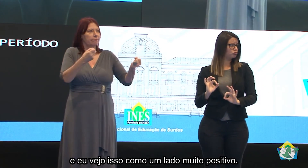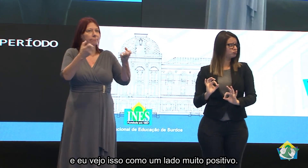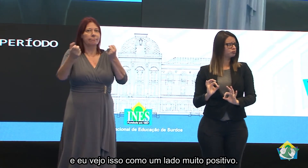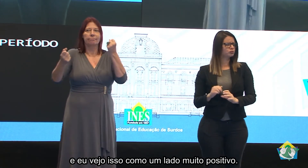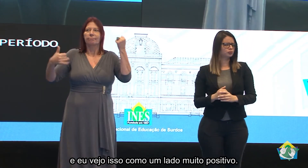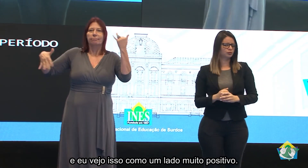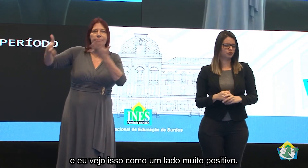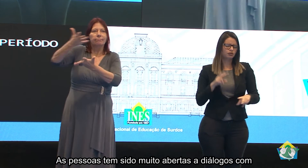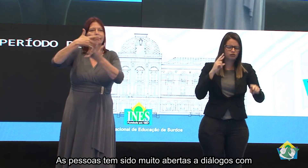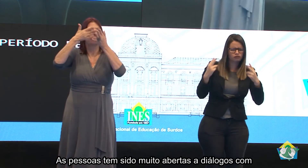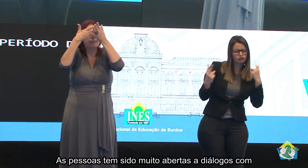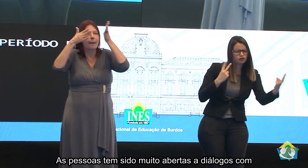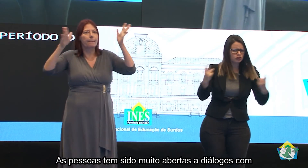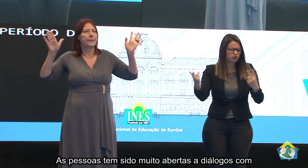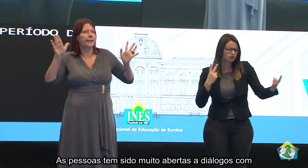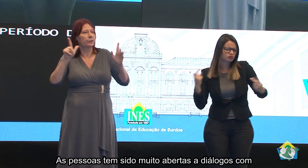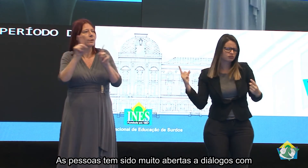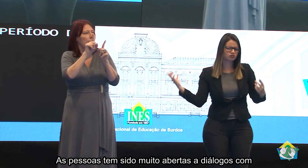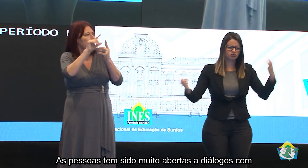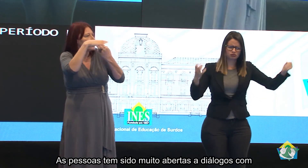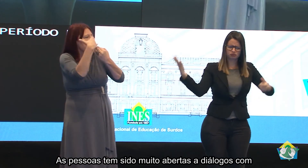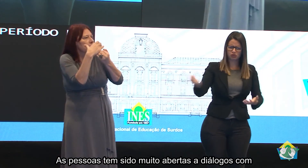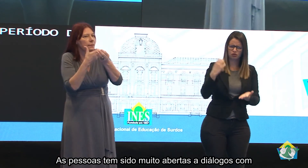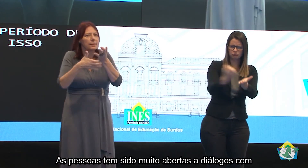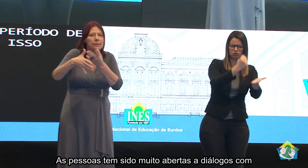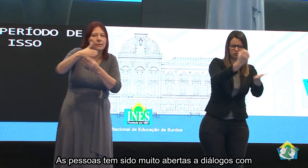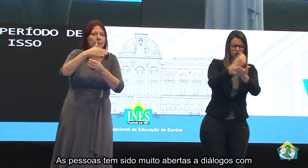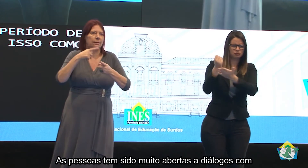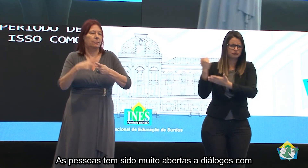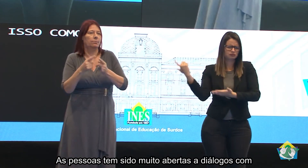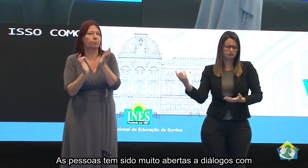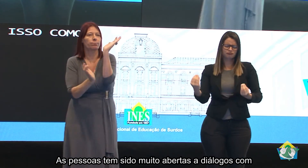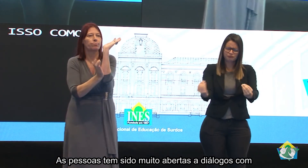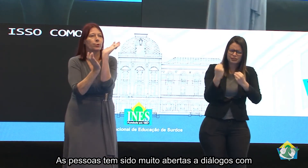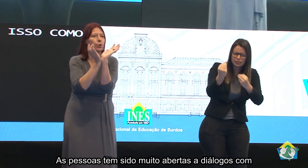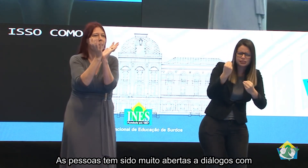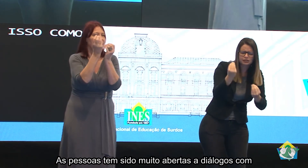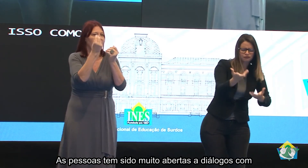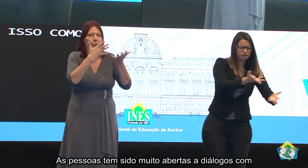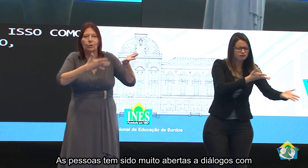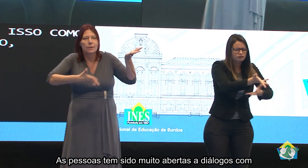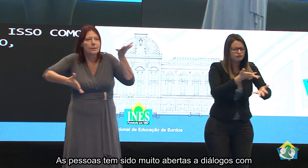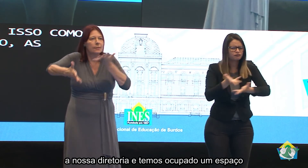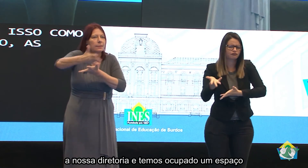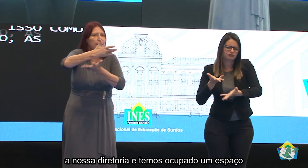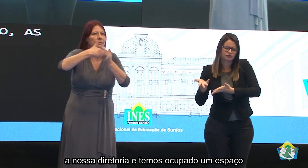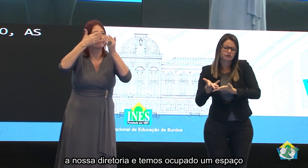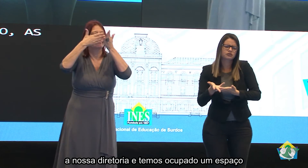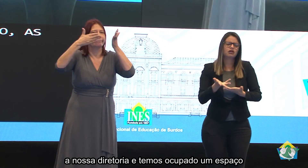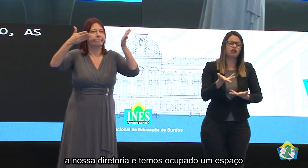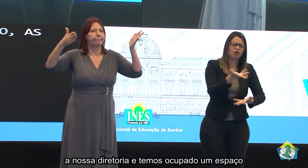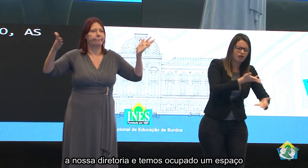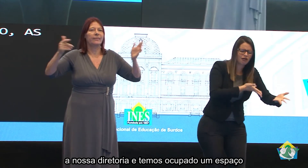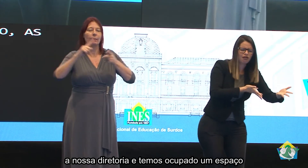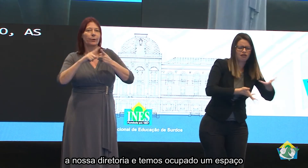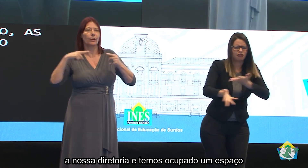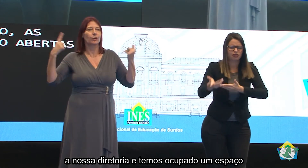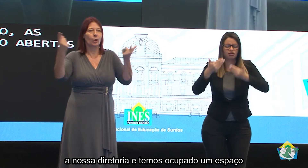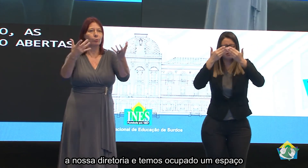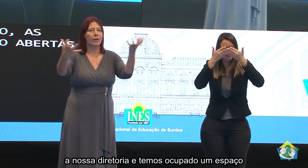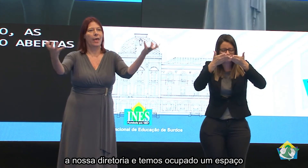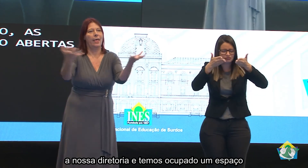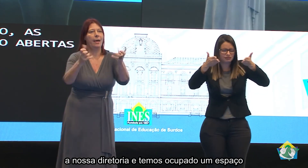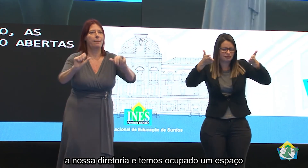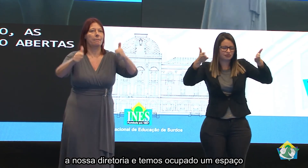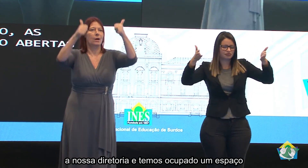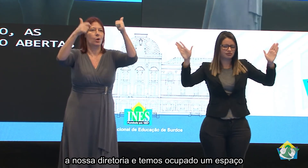muito positivo. As pessoas têm sido muito abertas a diálogos com a nossa